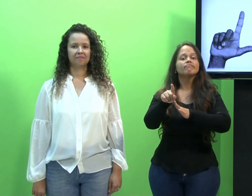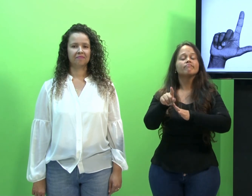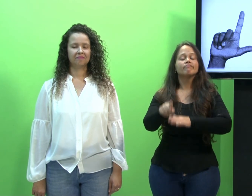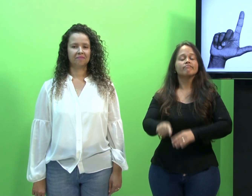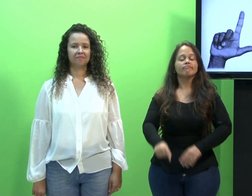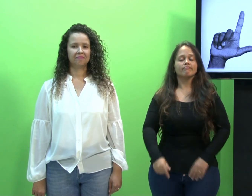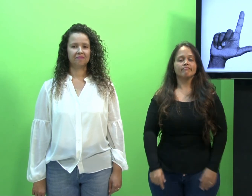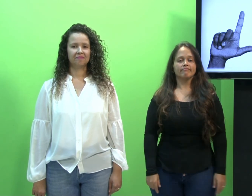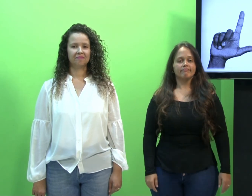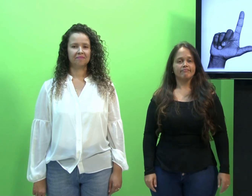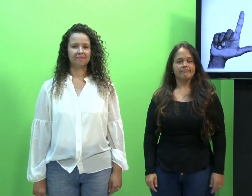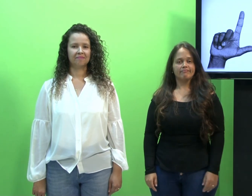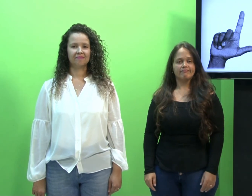perguntar,